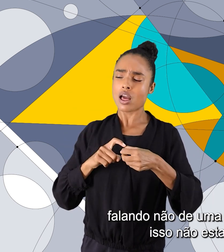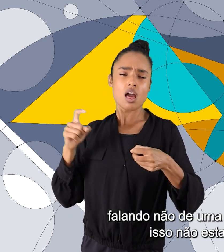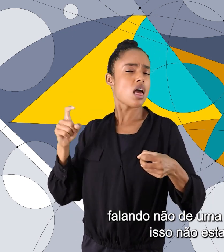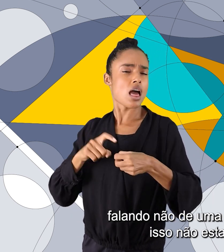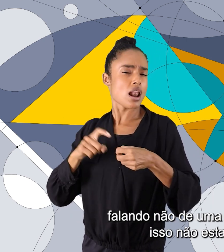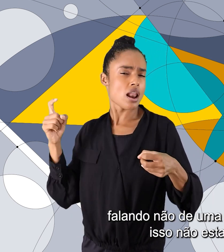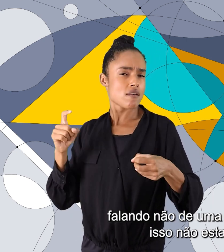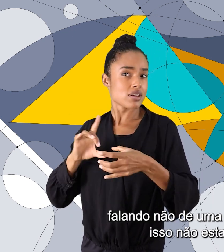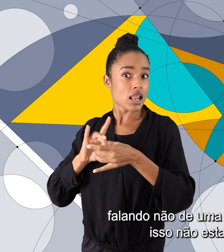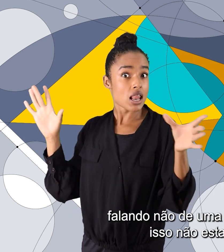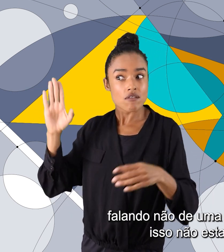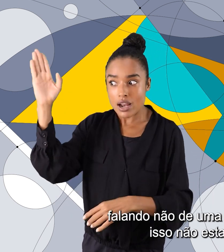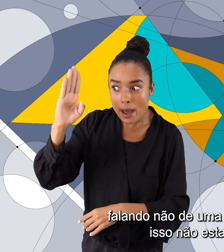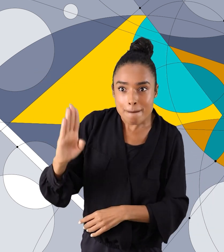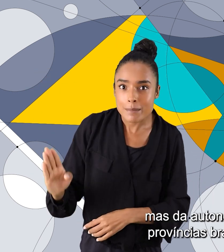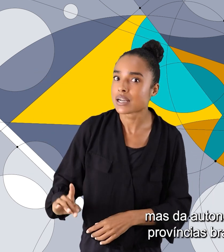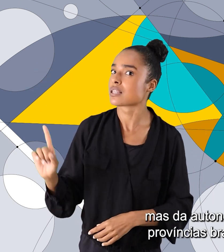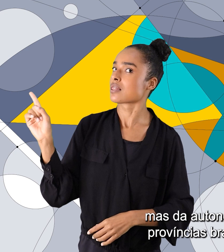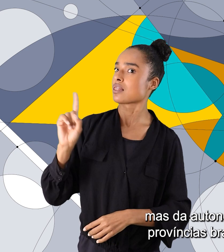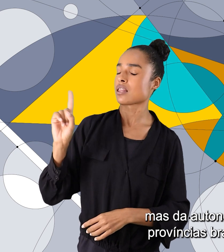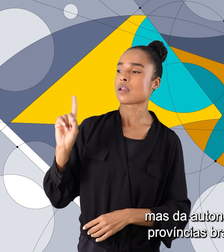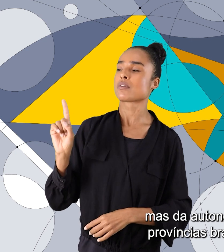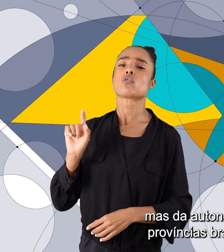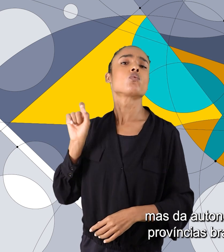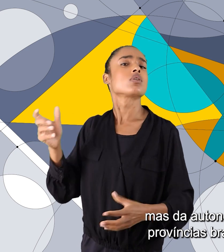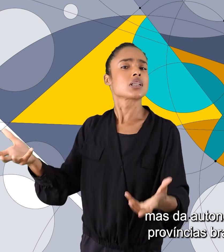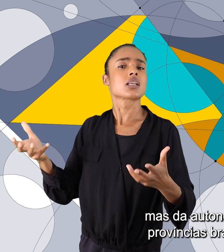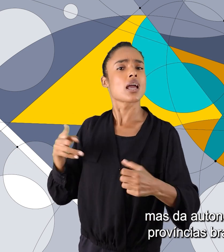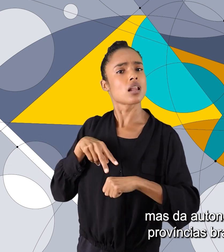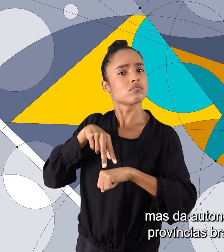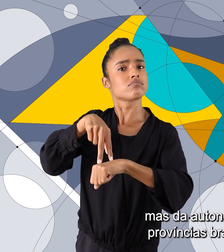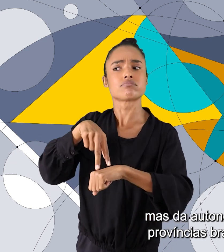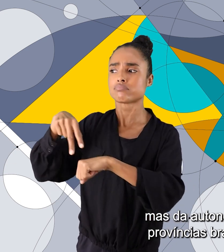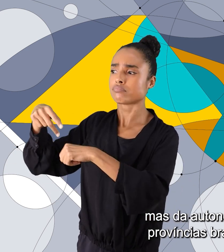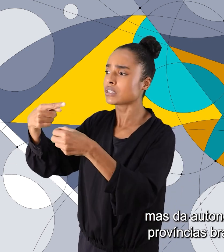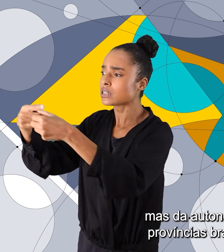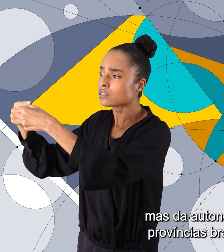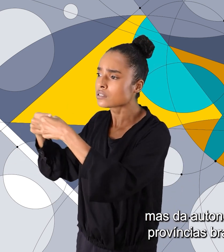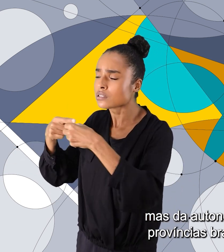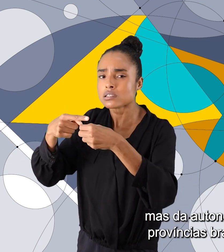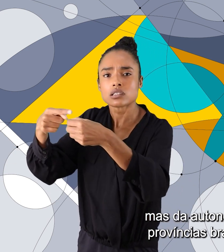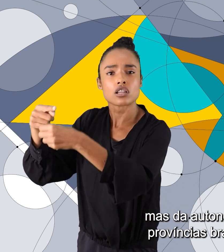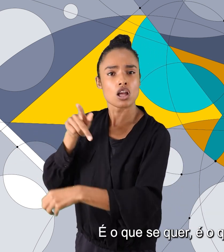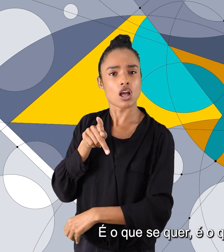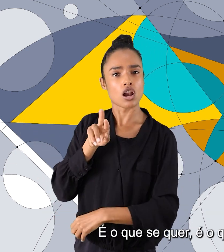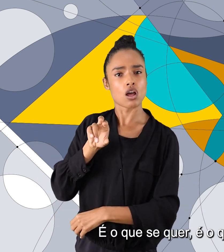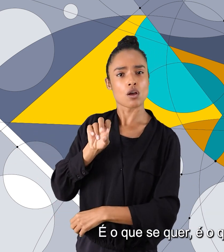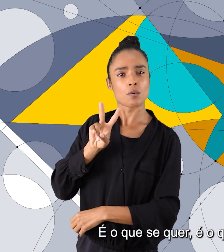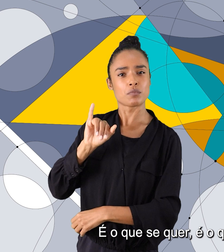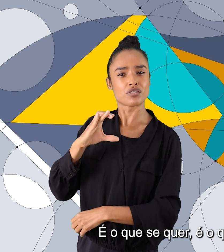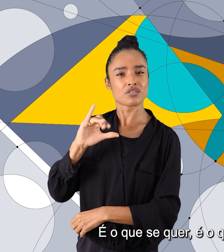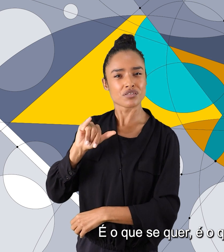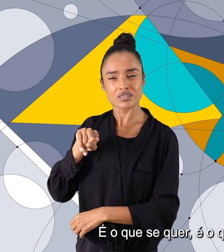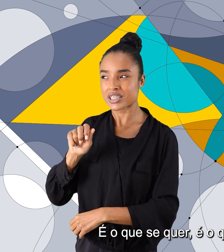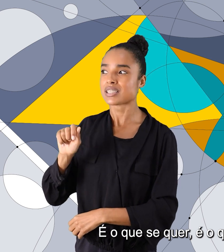uma independência, isso não estava claro, mas da autonomia das províncias brasileiras. É o que se quer, é